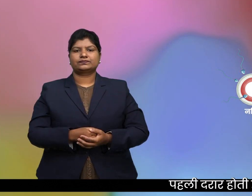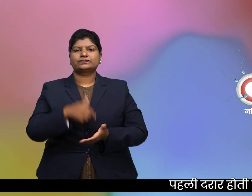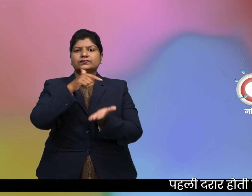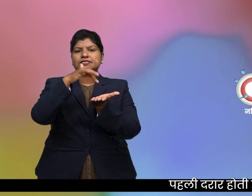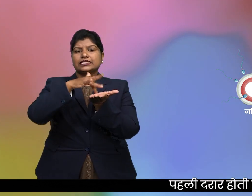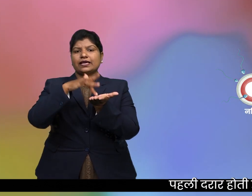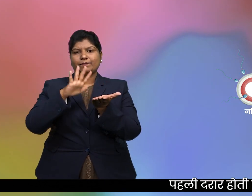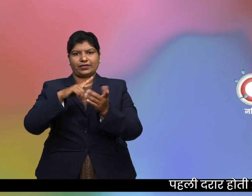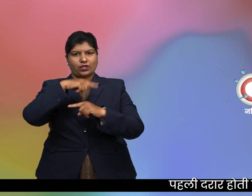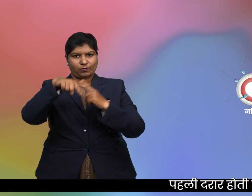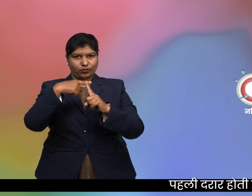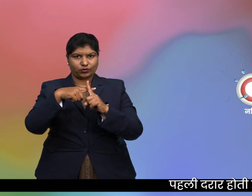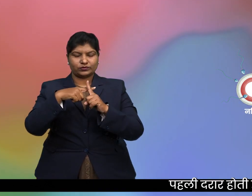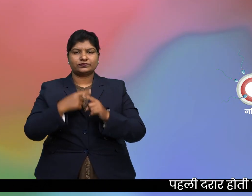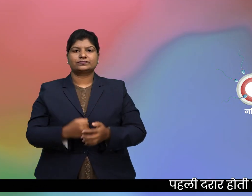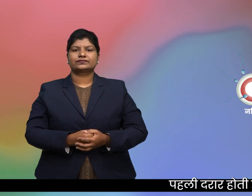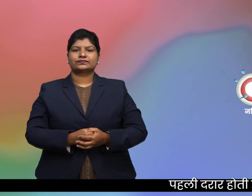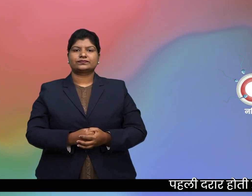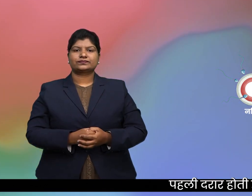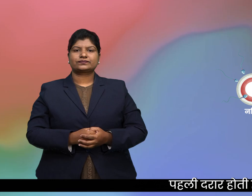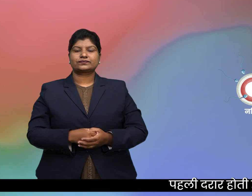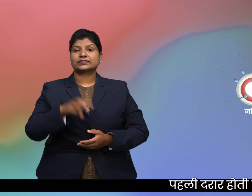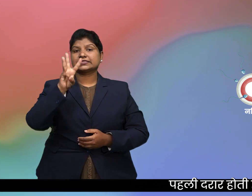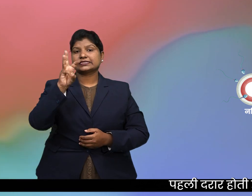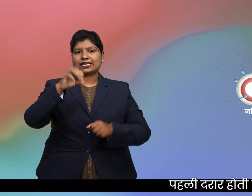पहली दरार होती है।